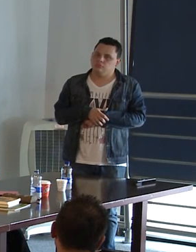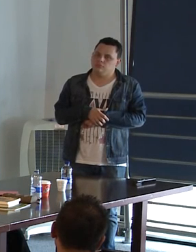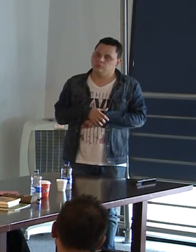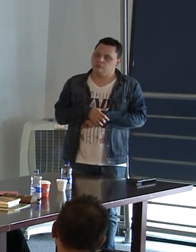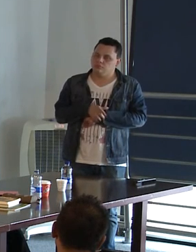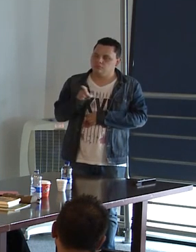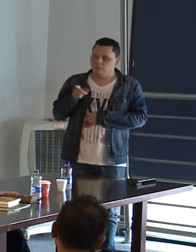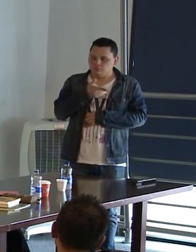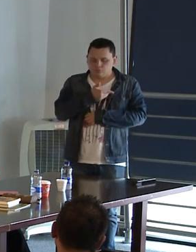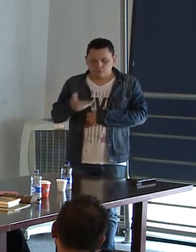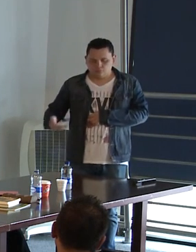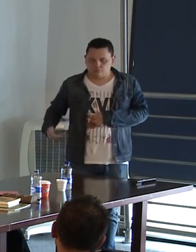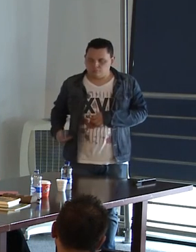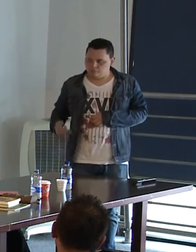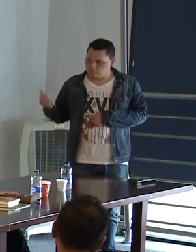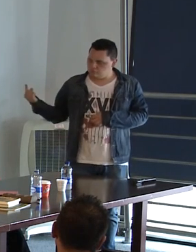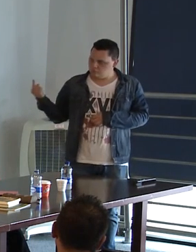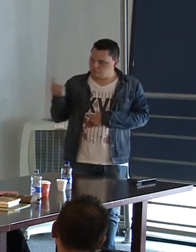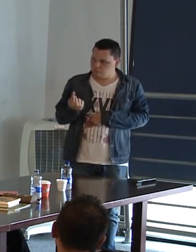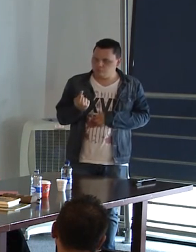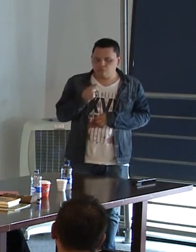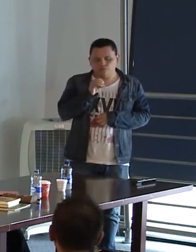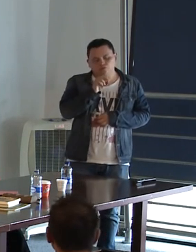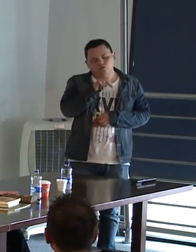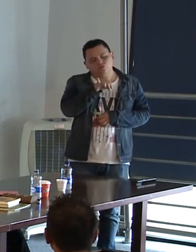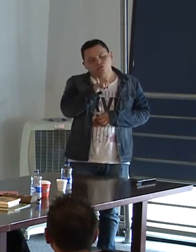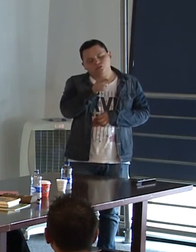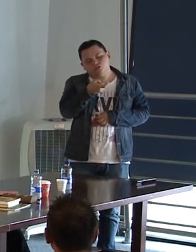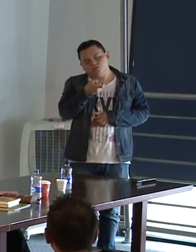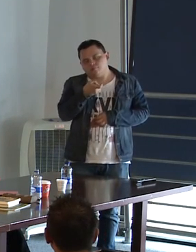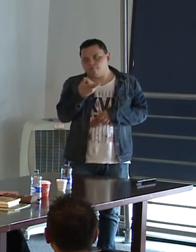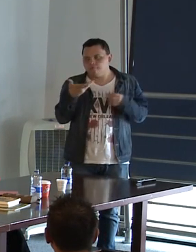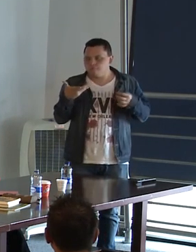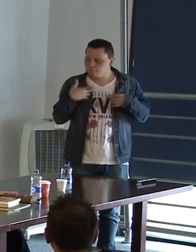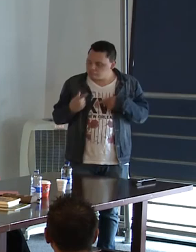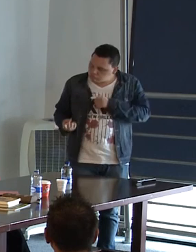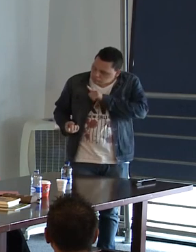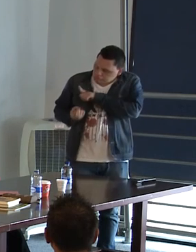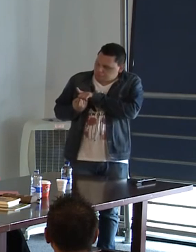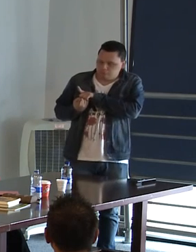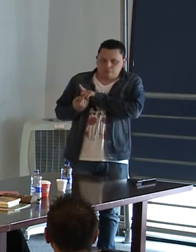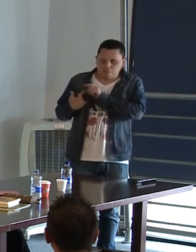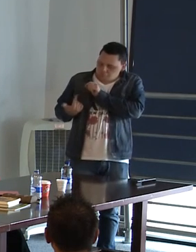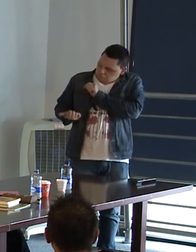el presidente de la ONIC estuvo con nosotros